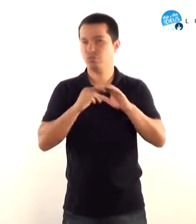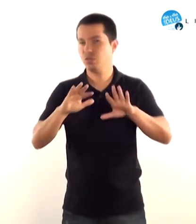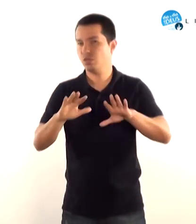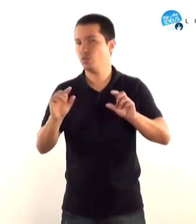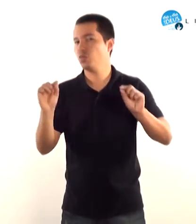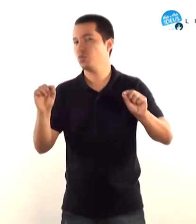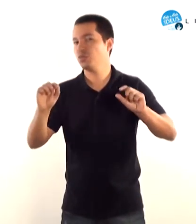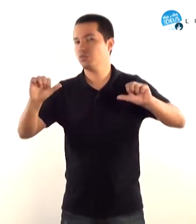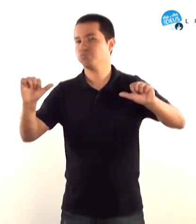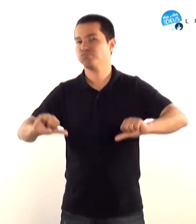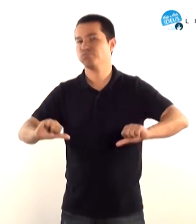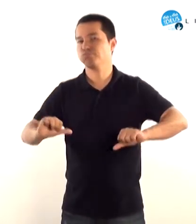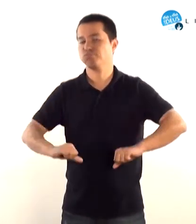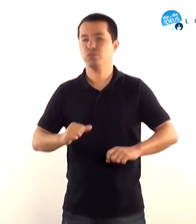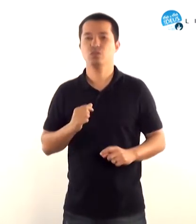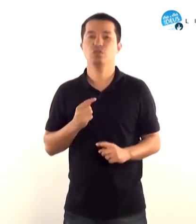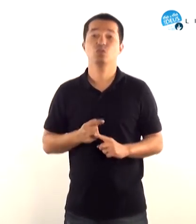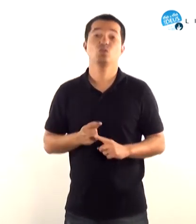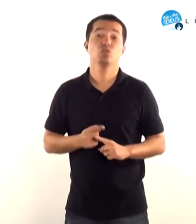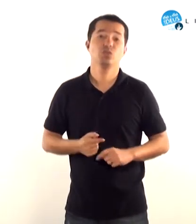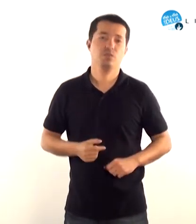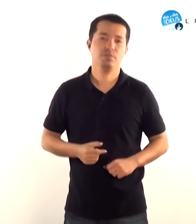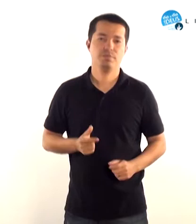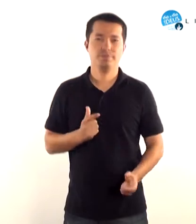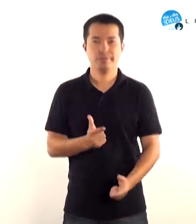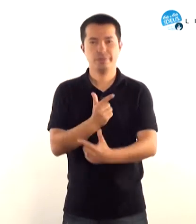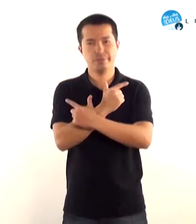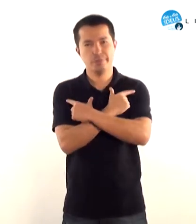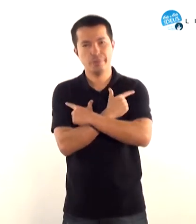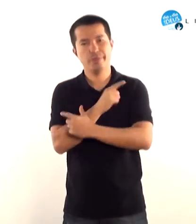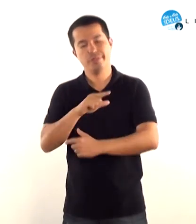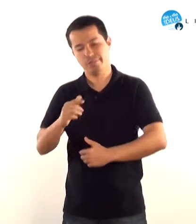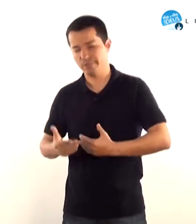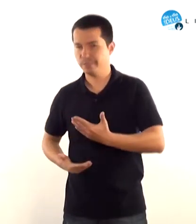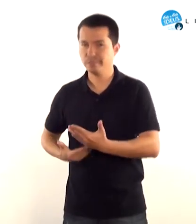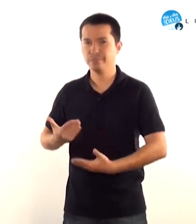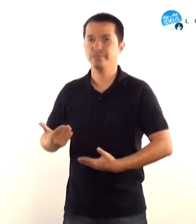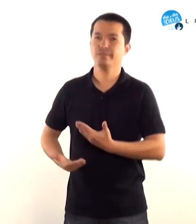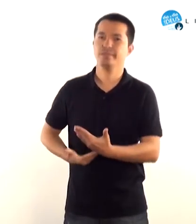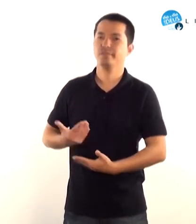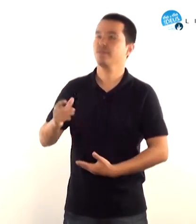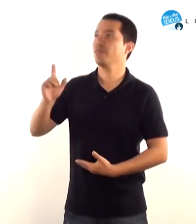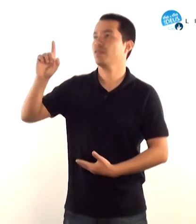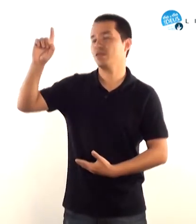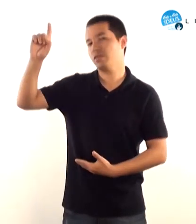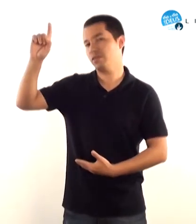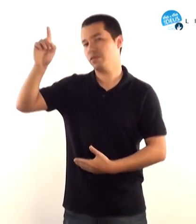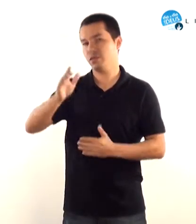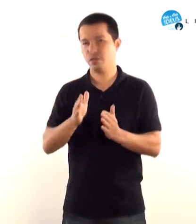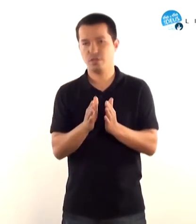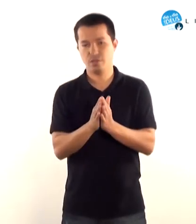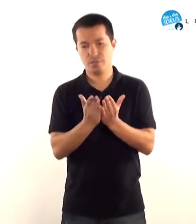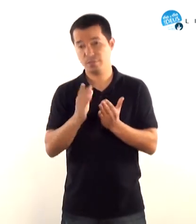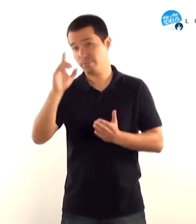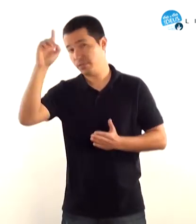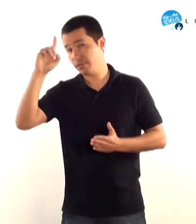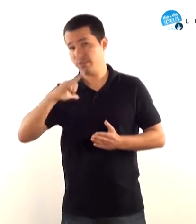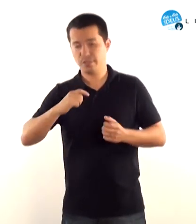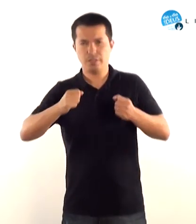Ló. E o pior é que Ló era um servo de Deus, e a